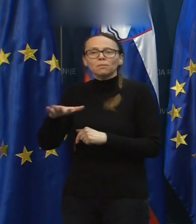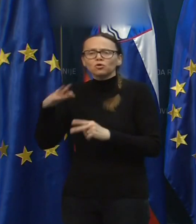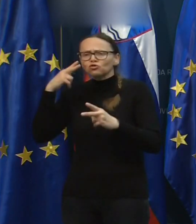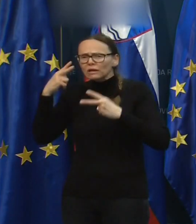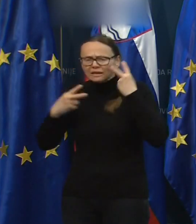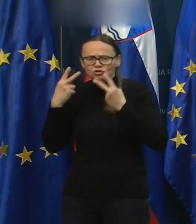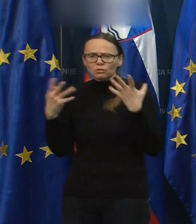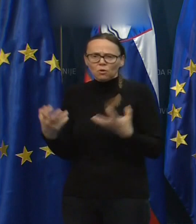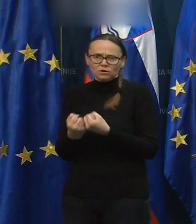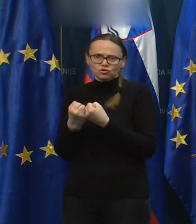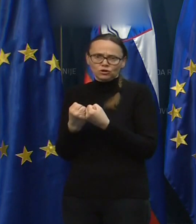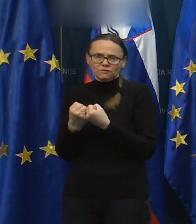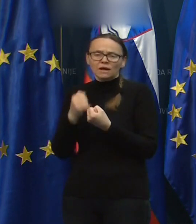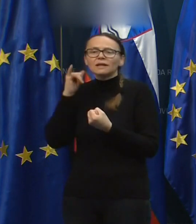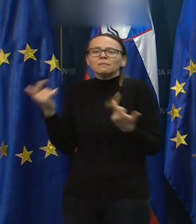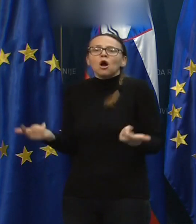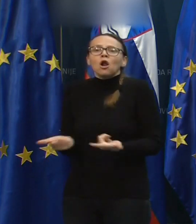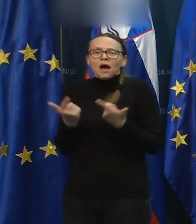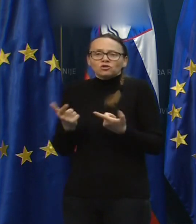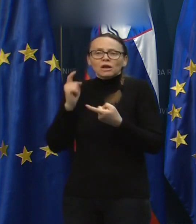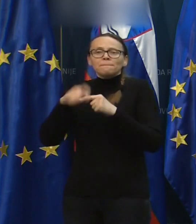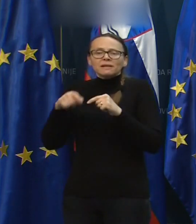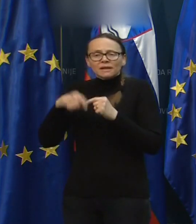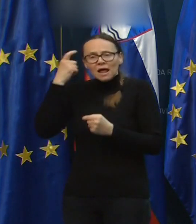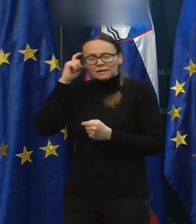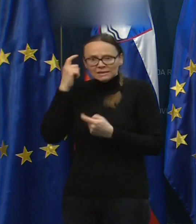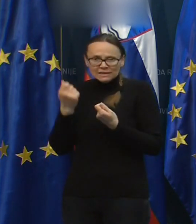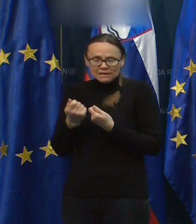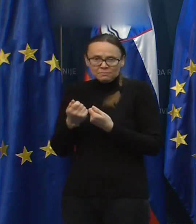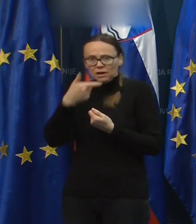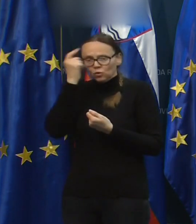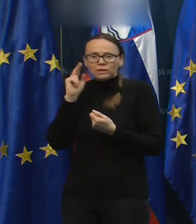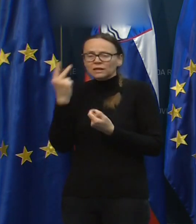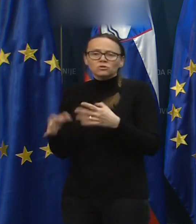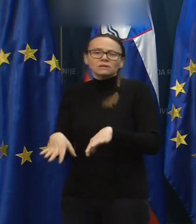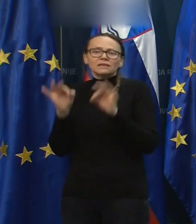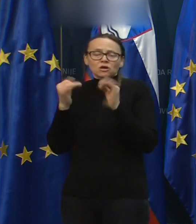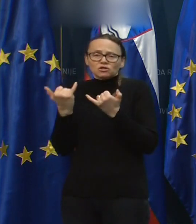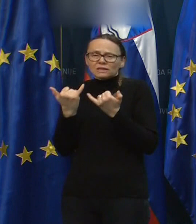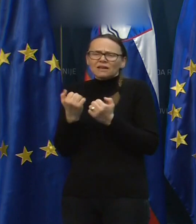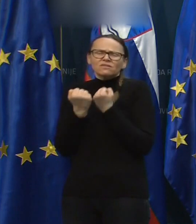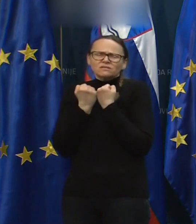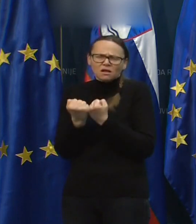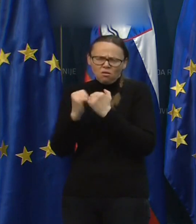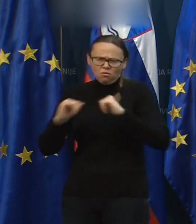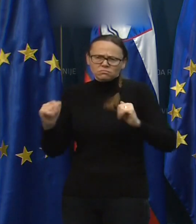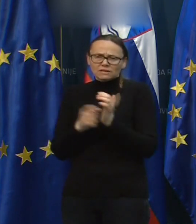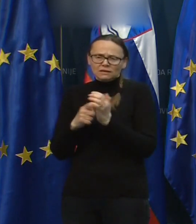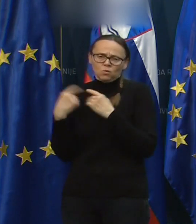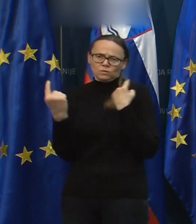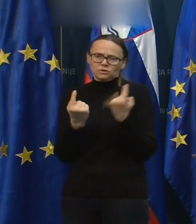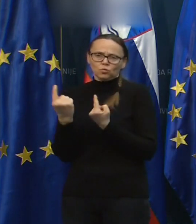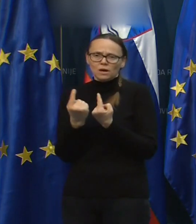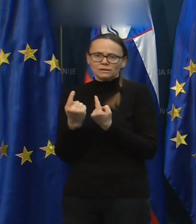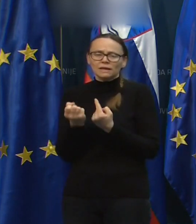iščemo rešitve, da bi olajšali materialne skrbi ljudi, ki so se znašli v izjemno zahtevnih razmerah, kjer